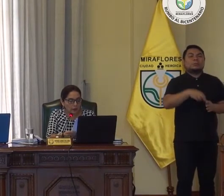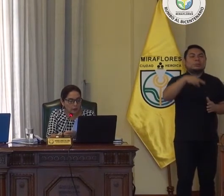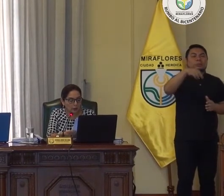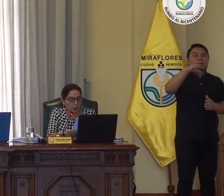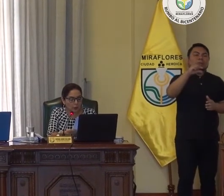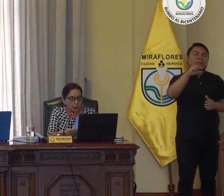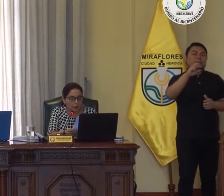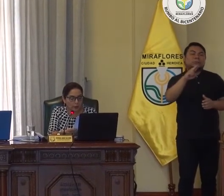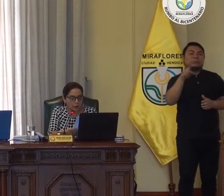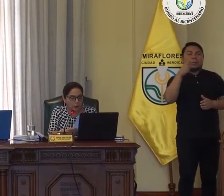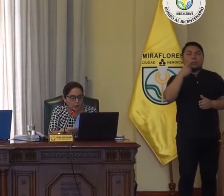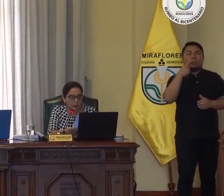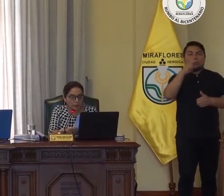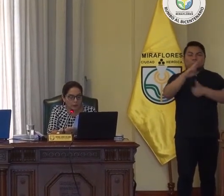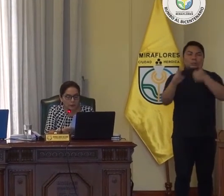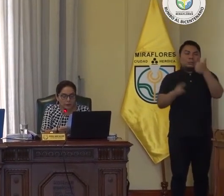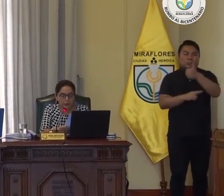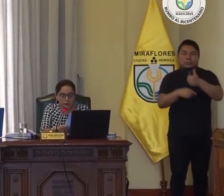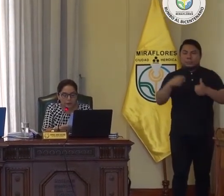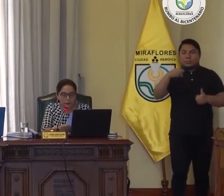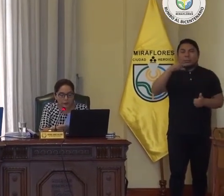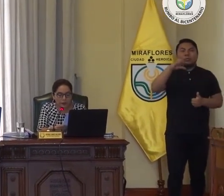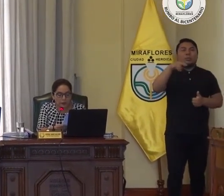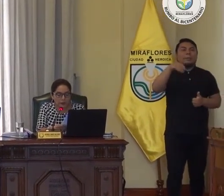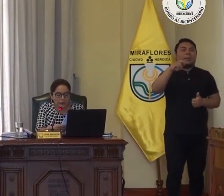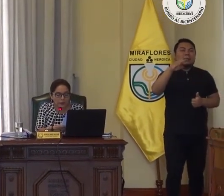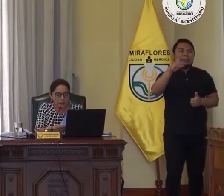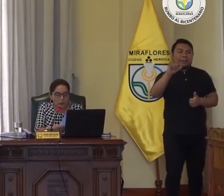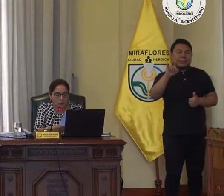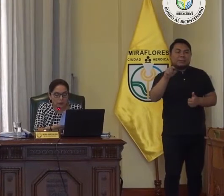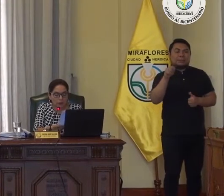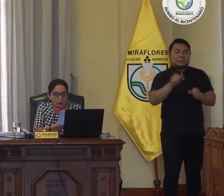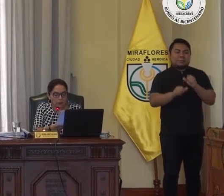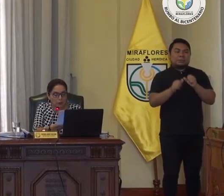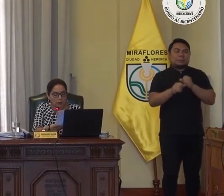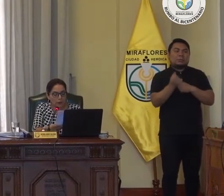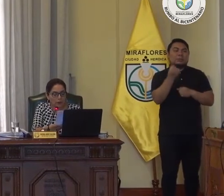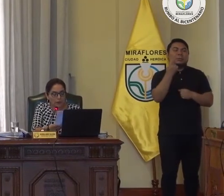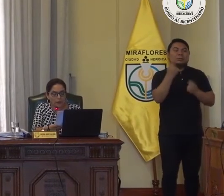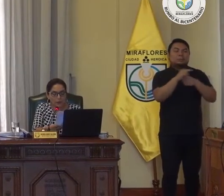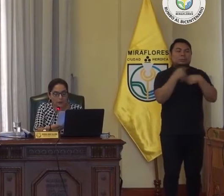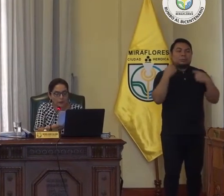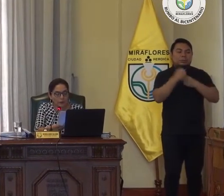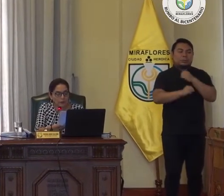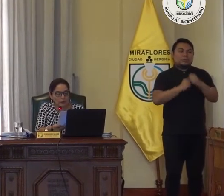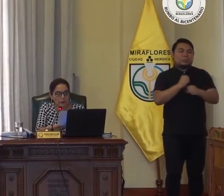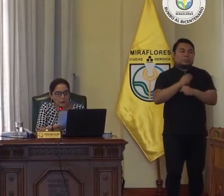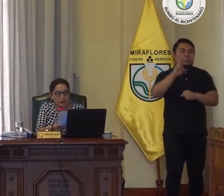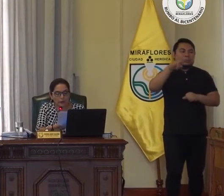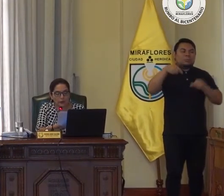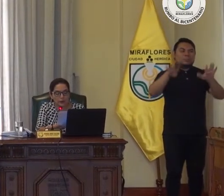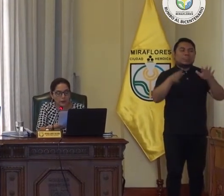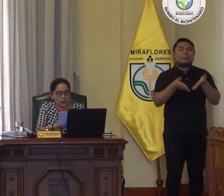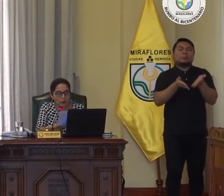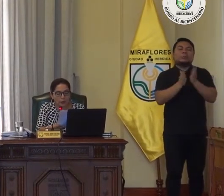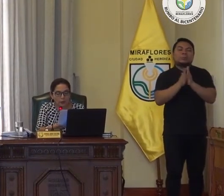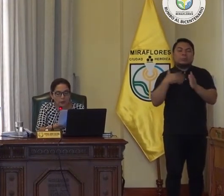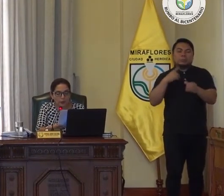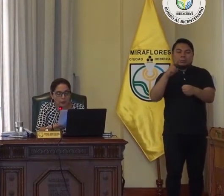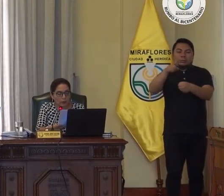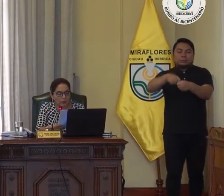006-2019-SRMM-MGD del regidor Jorge Mario Gurmendi de la Fuente, de fecha 11 de marzo del 2019, solicitando